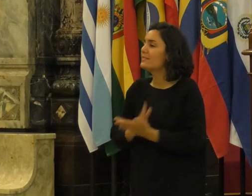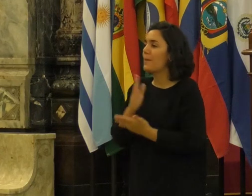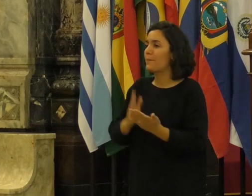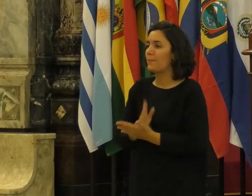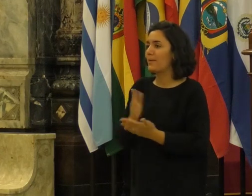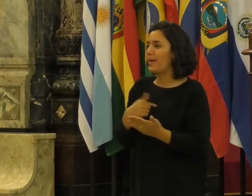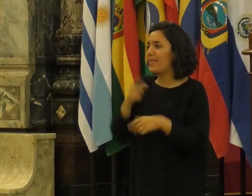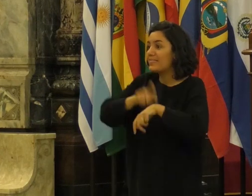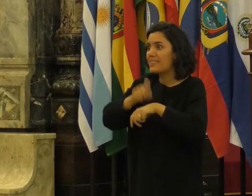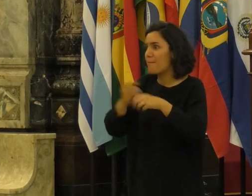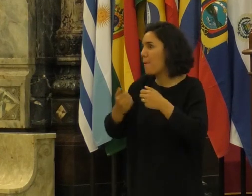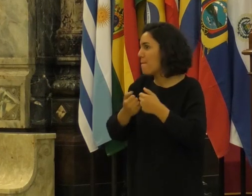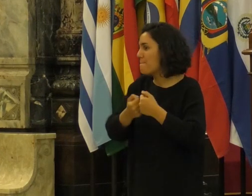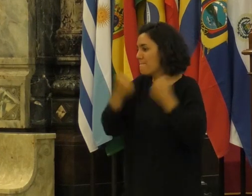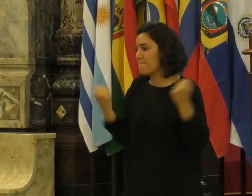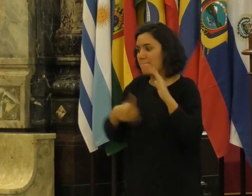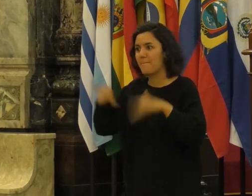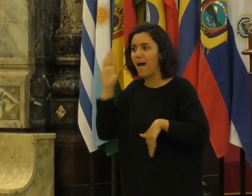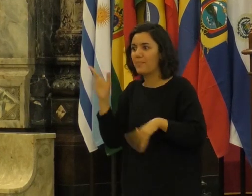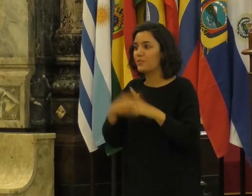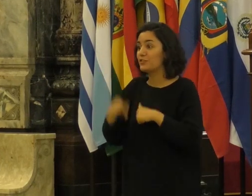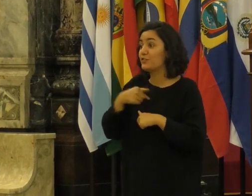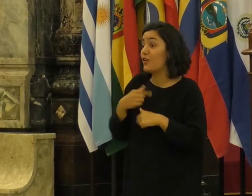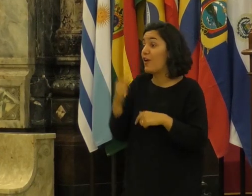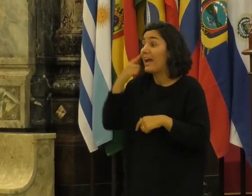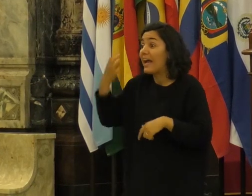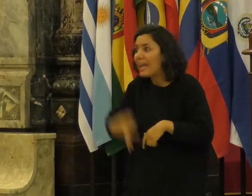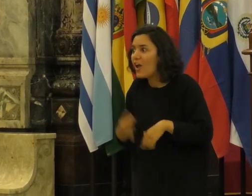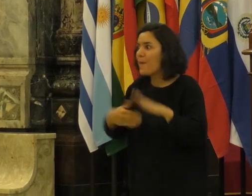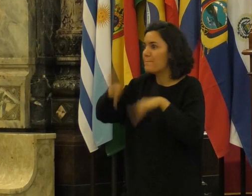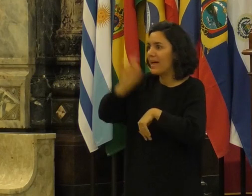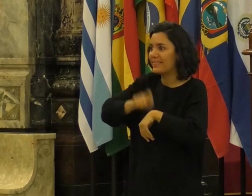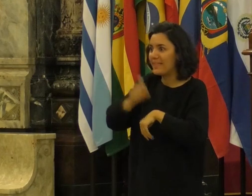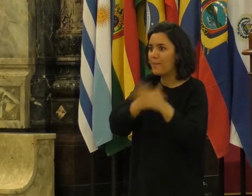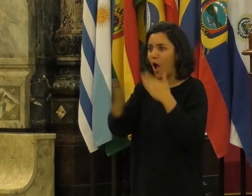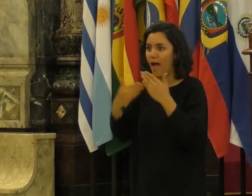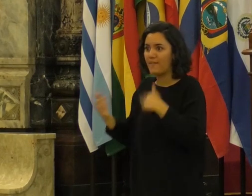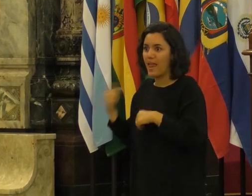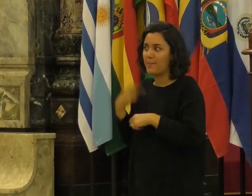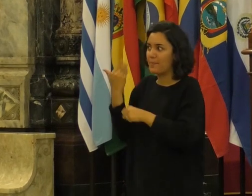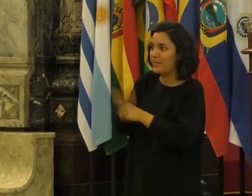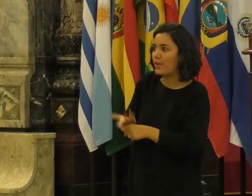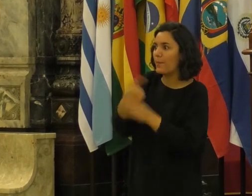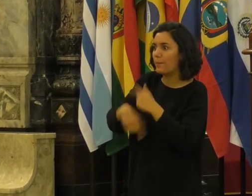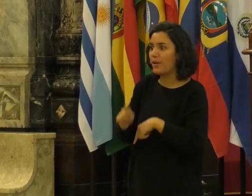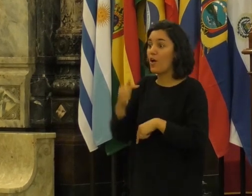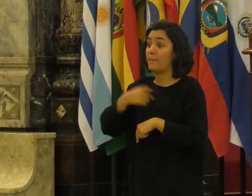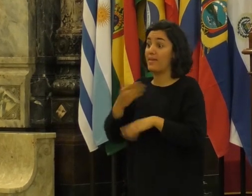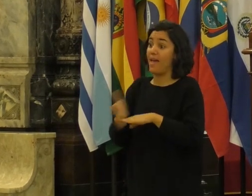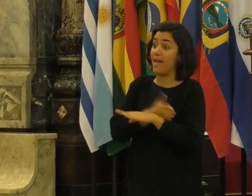me paso de tiempo. Creo que habré más tiempo de la cuenta, pero al principio